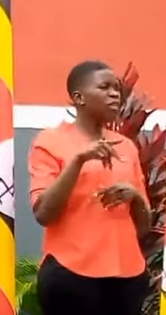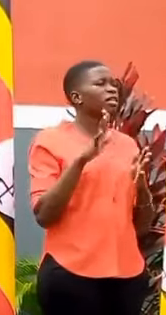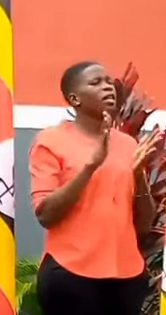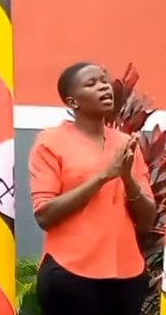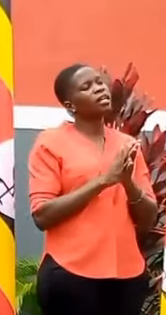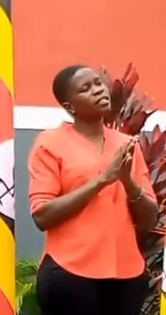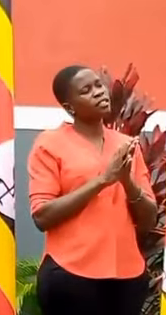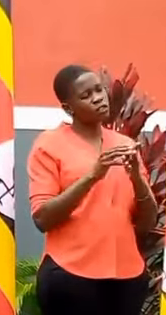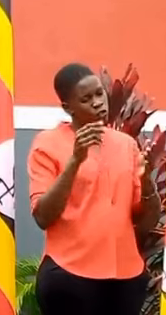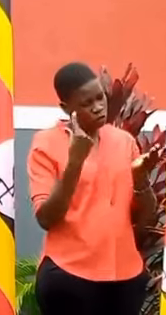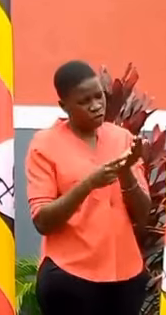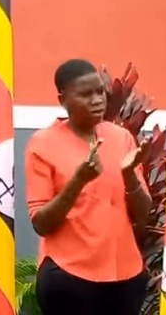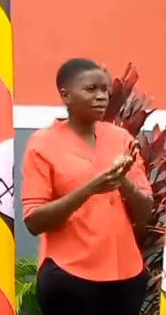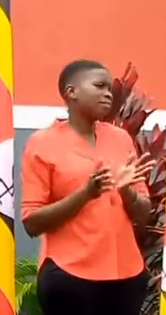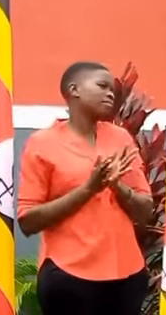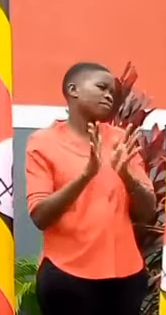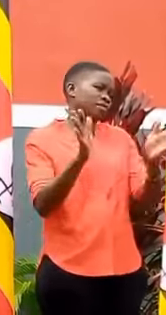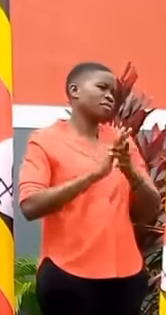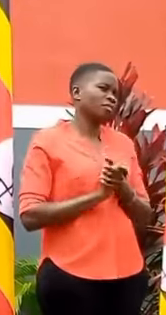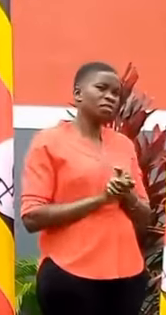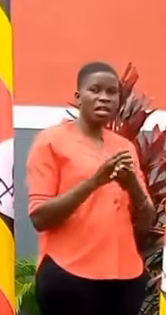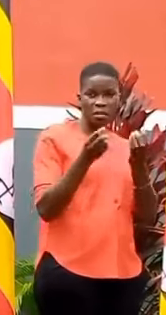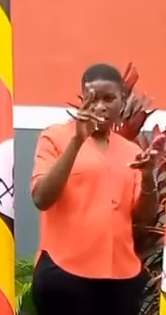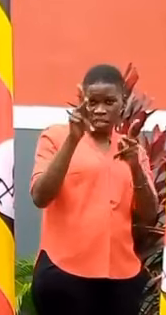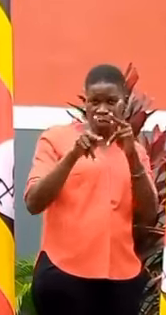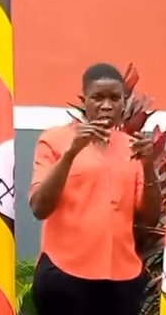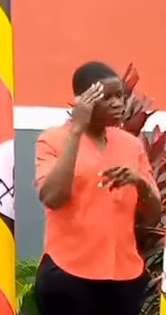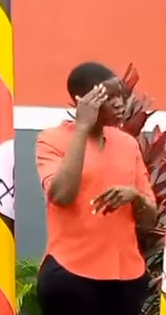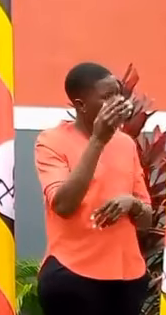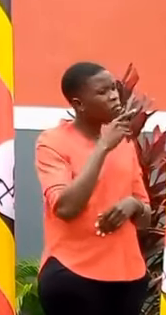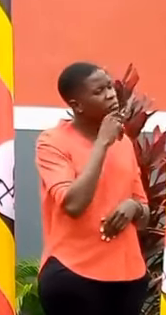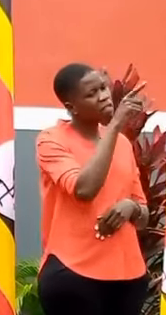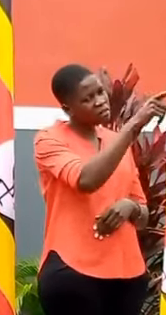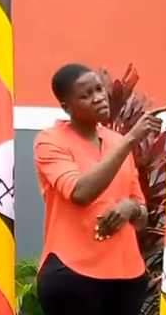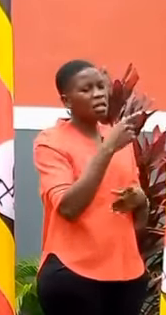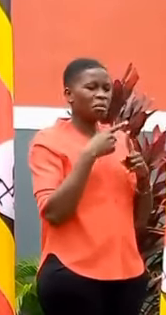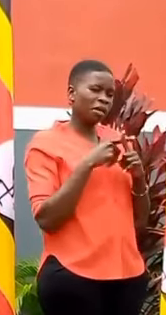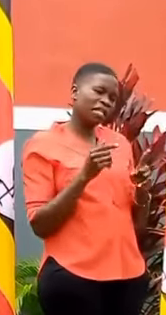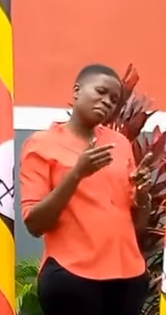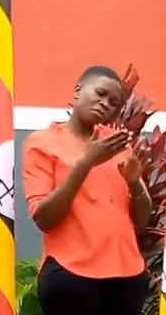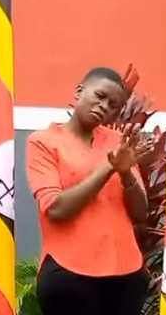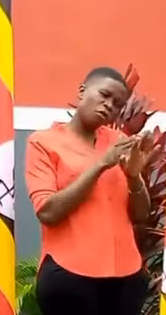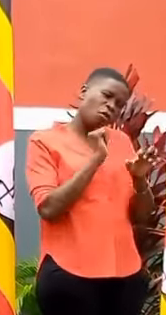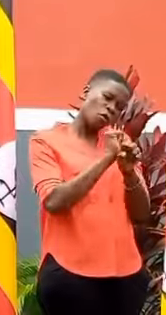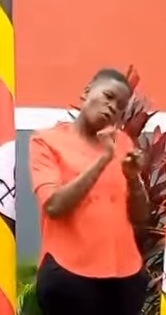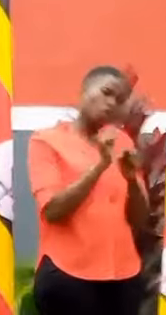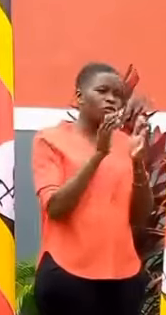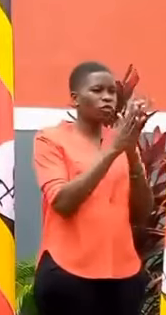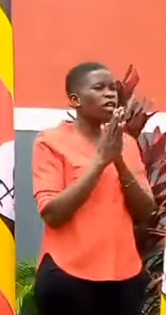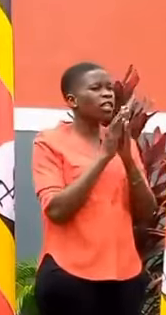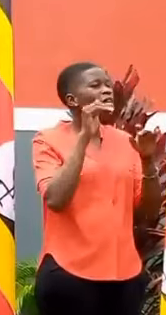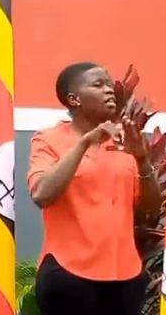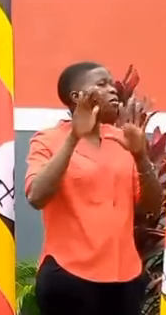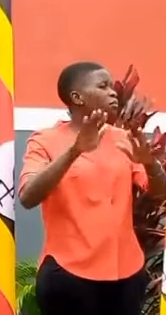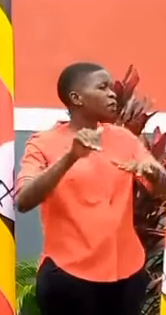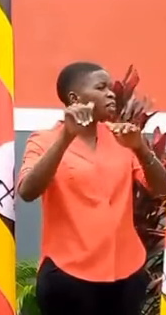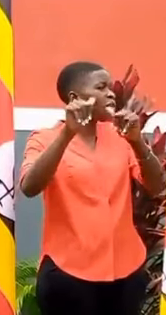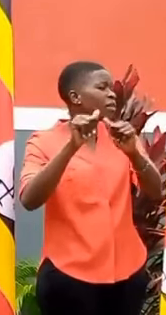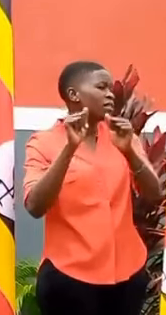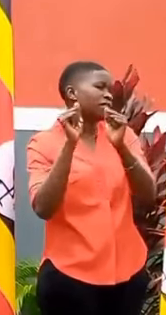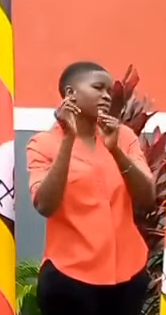bombaju, si kubeera nti twasabinga ffena mu paalamenti y'ekkumi, naye mukwano gwange ate muyimbi